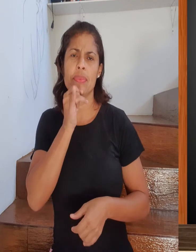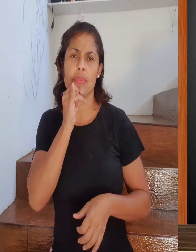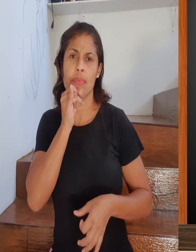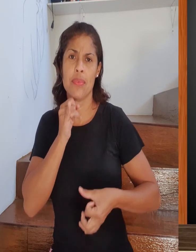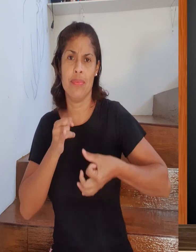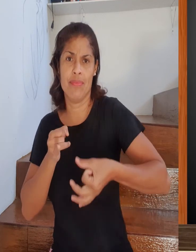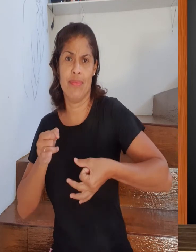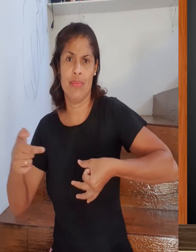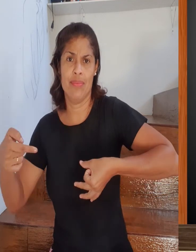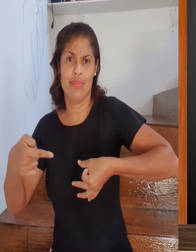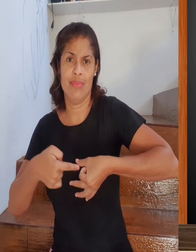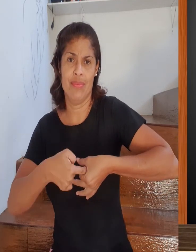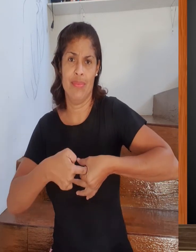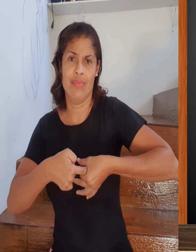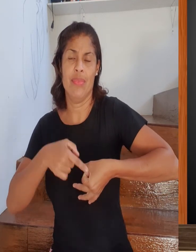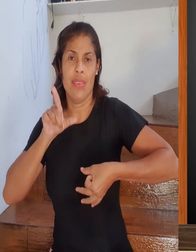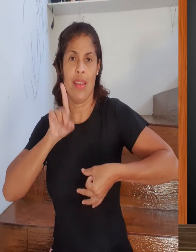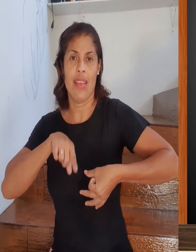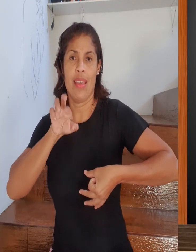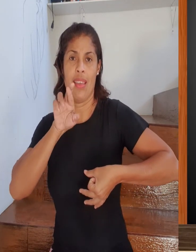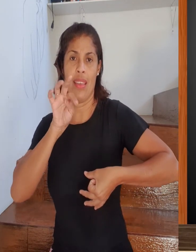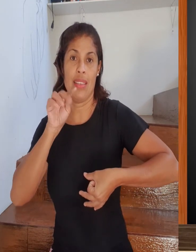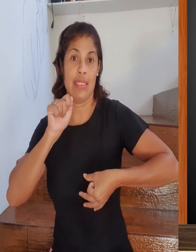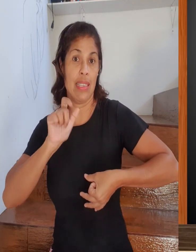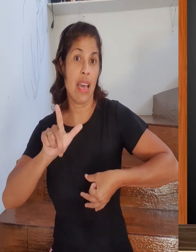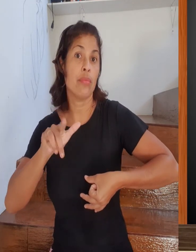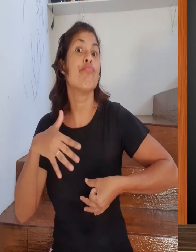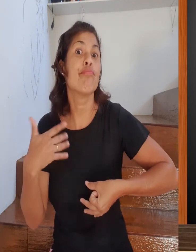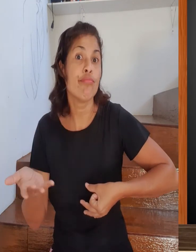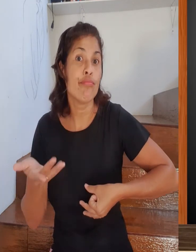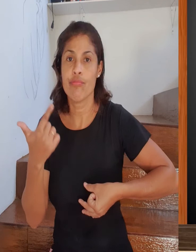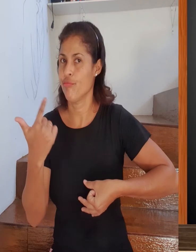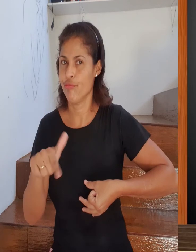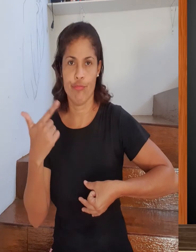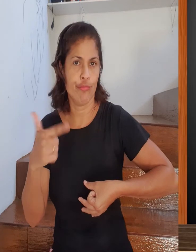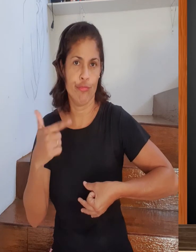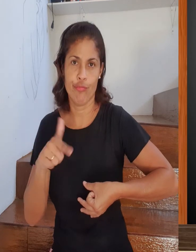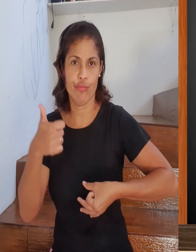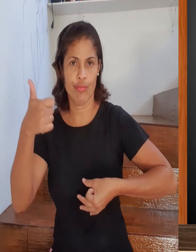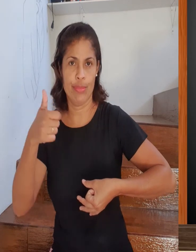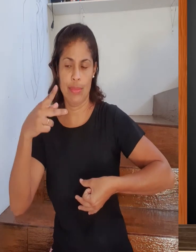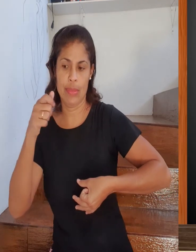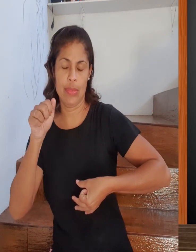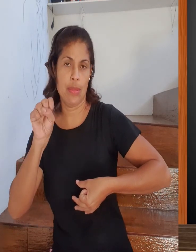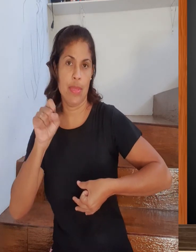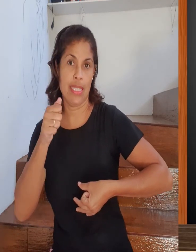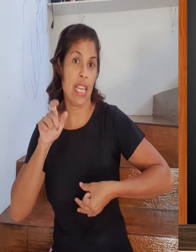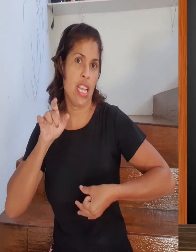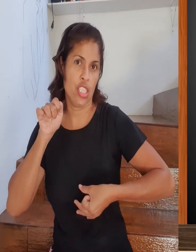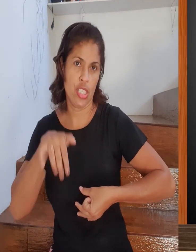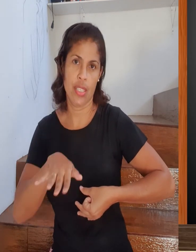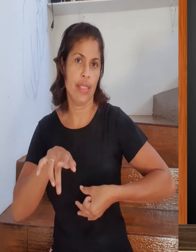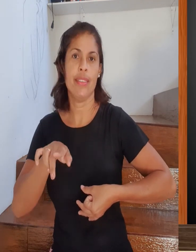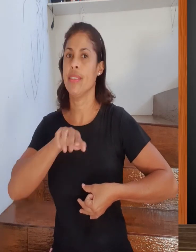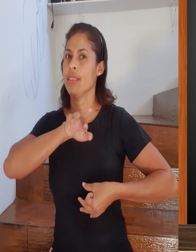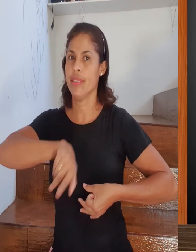um supositório que é absorvido pela mucosa retal? Neste caso, não há nem efeito de primeira